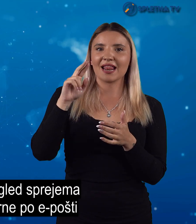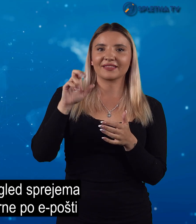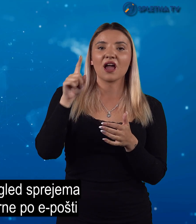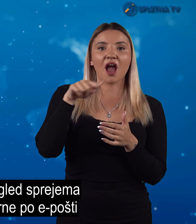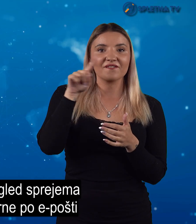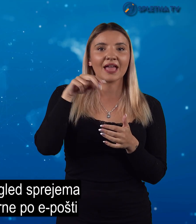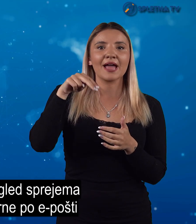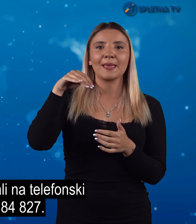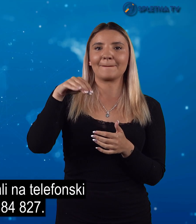e-pošti